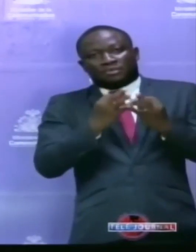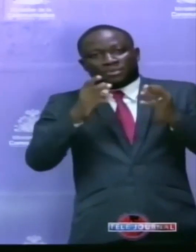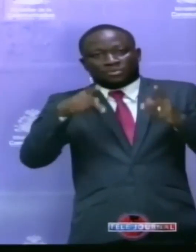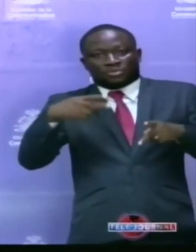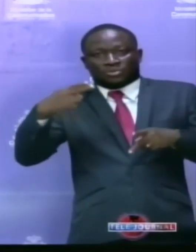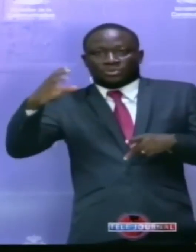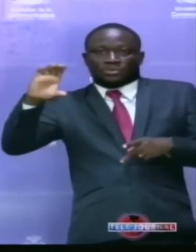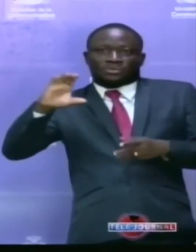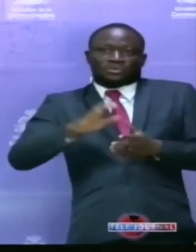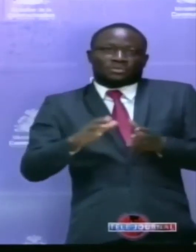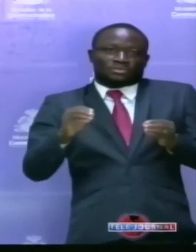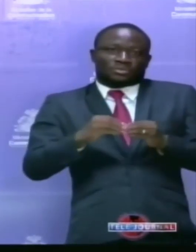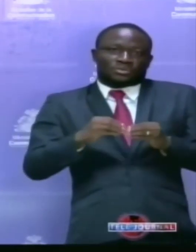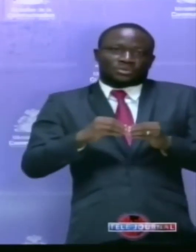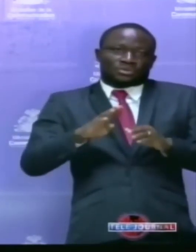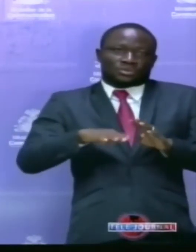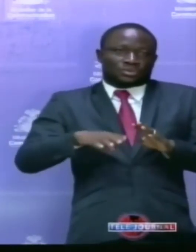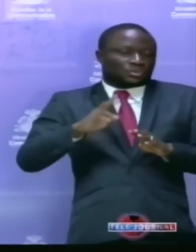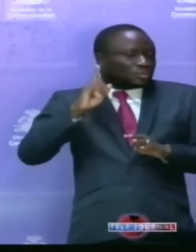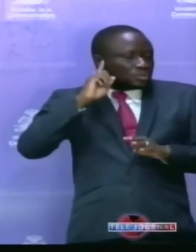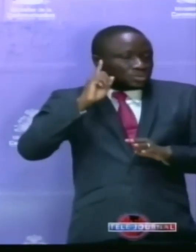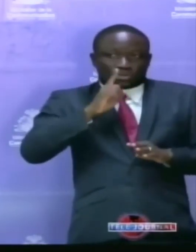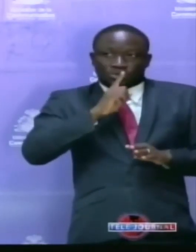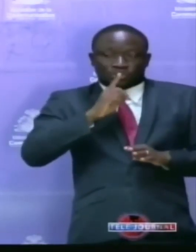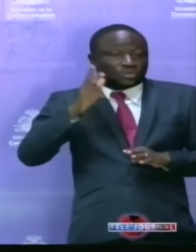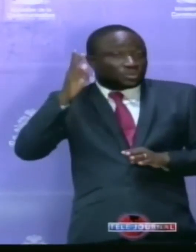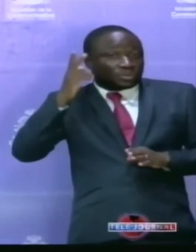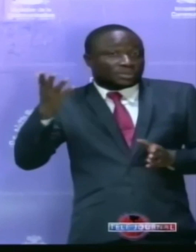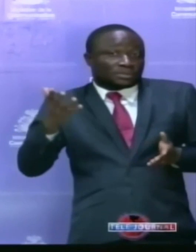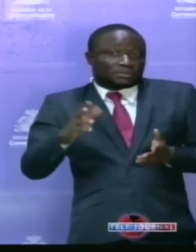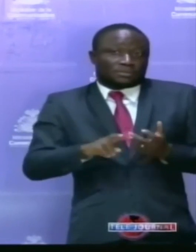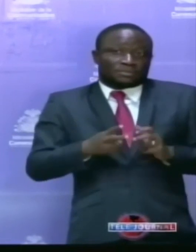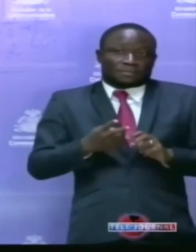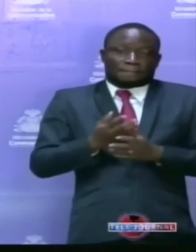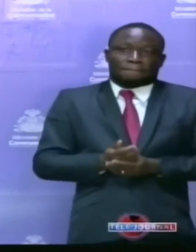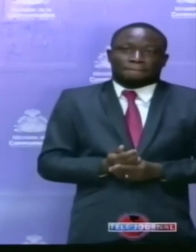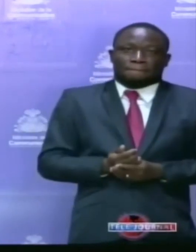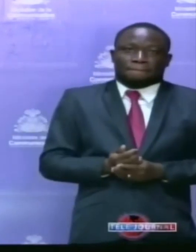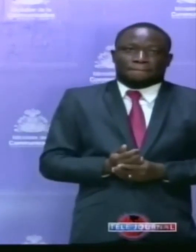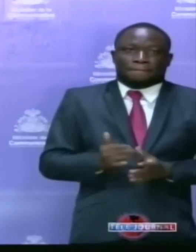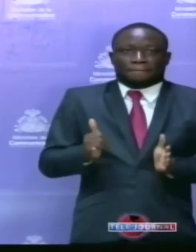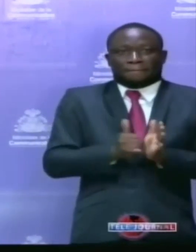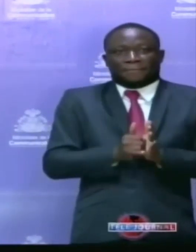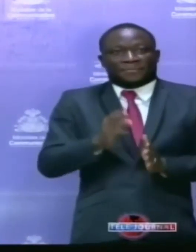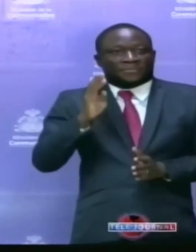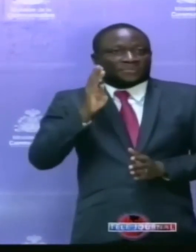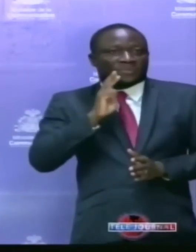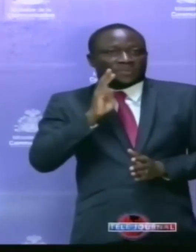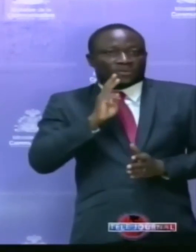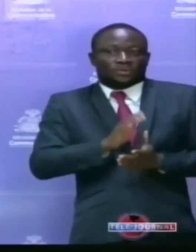Yon l'autre fois, gros bonjour, bonsoir tout le monde. Merci pour fidélité nous avec équipe Bombard TV à depuis Bombard Police. C'est un plaisir pour nous rejoindre pour yon l'autre